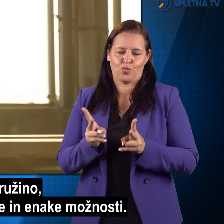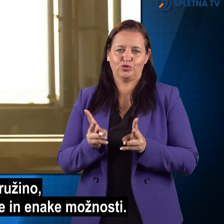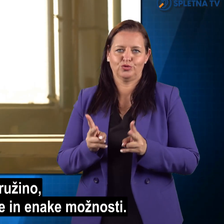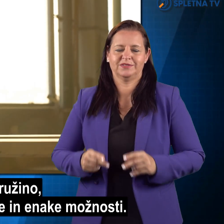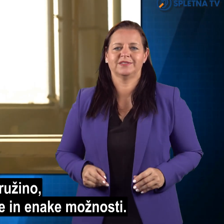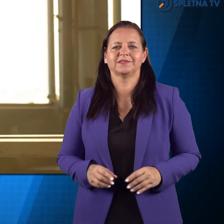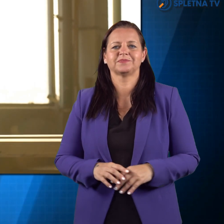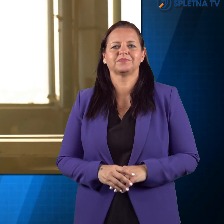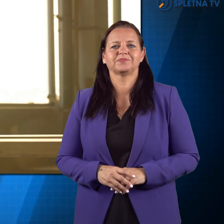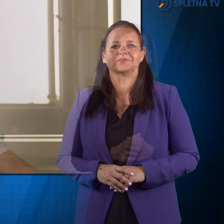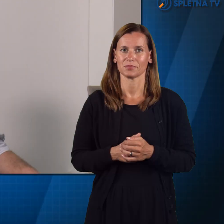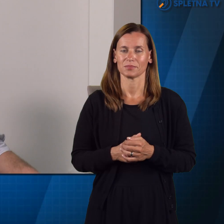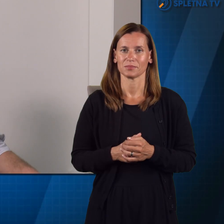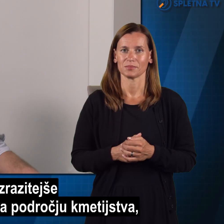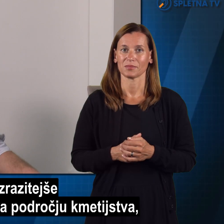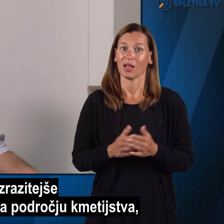možnosti.